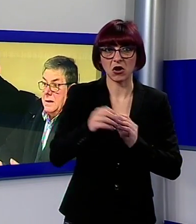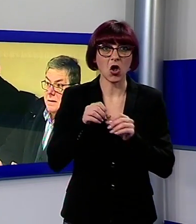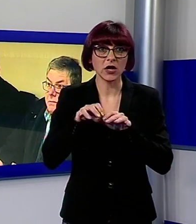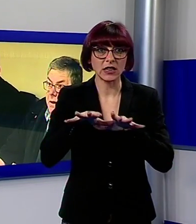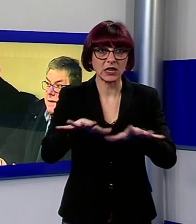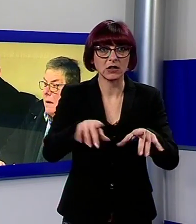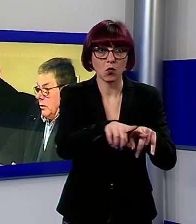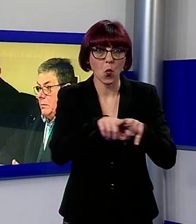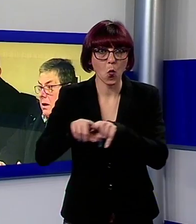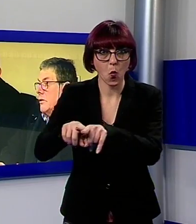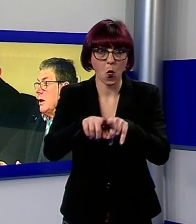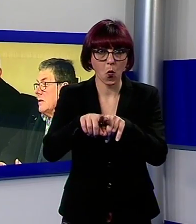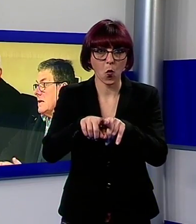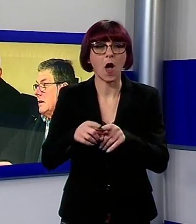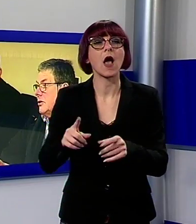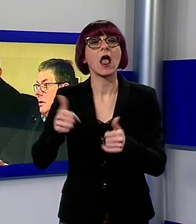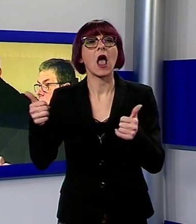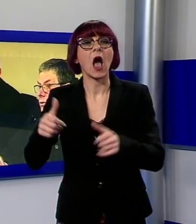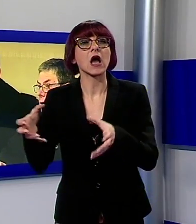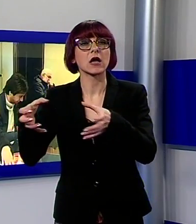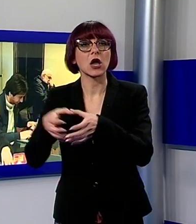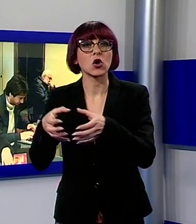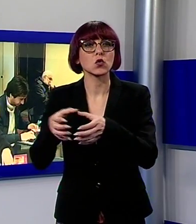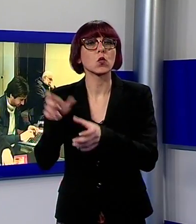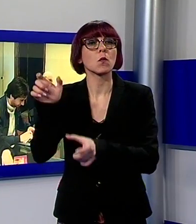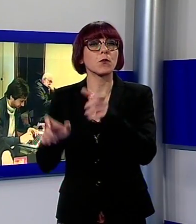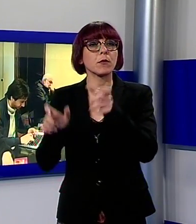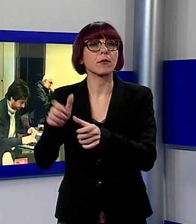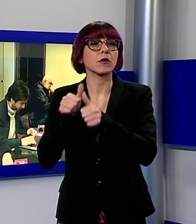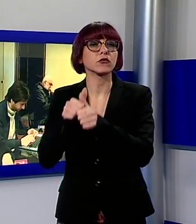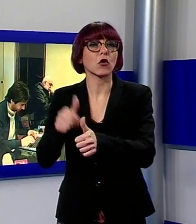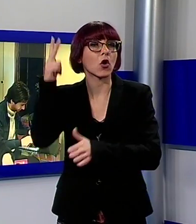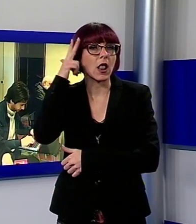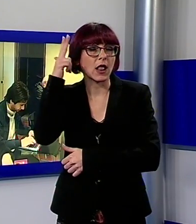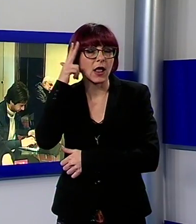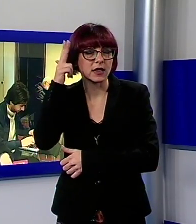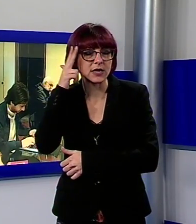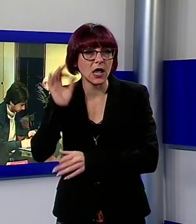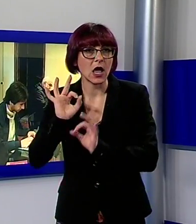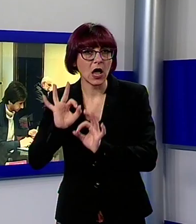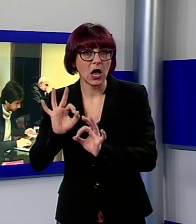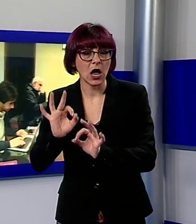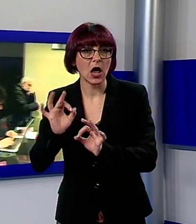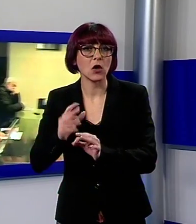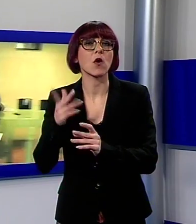ruolo le comunità laiche in modo da rivitalizzare le piccole comunità periferiche. Durante una conferenza stampa in